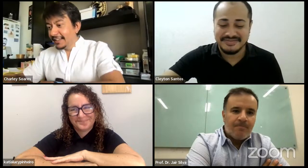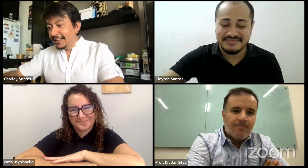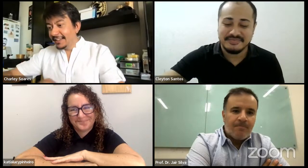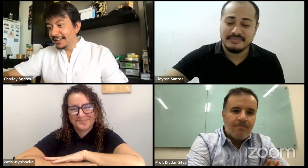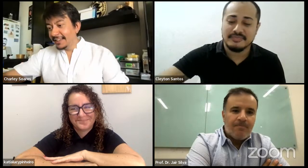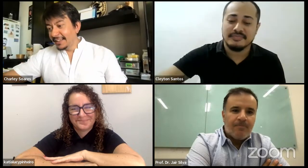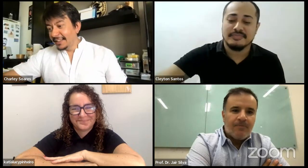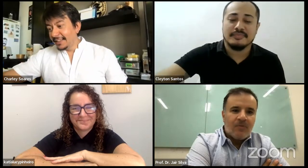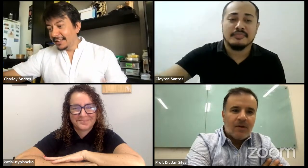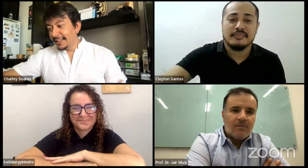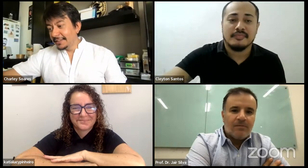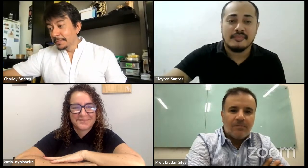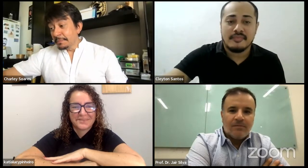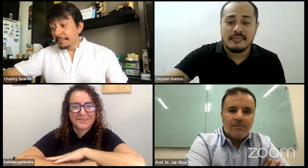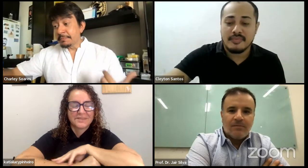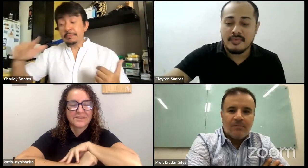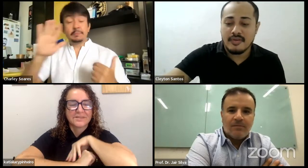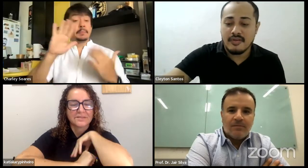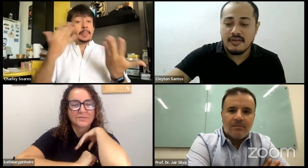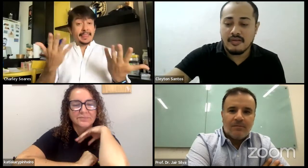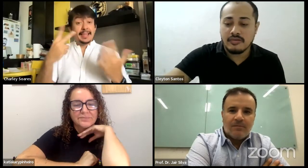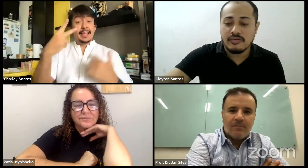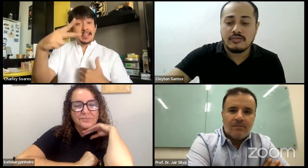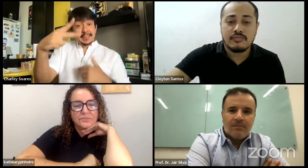queria te cumprimentar por isso.